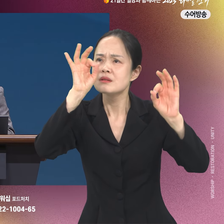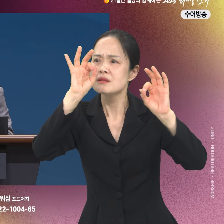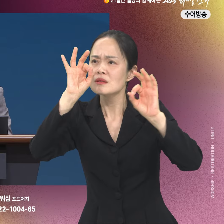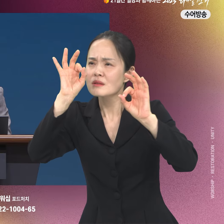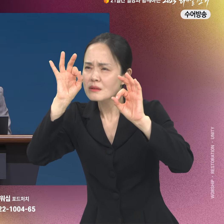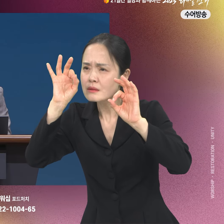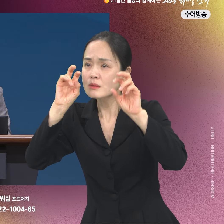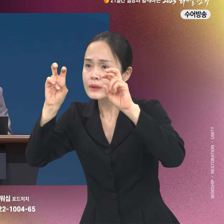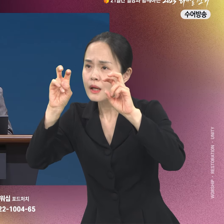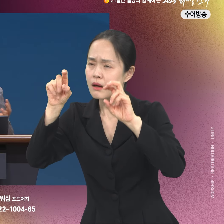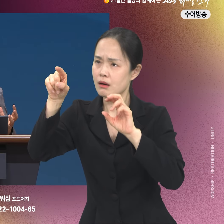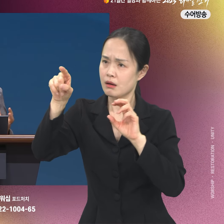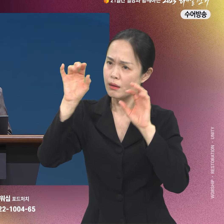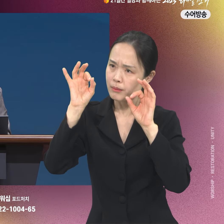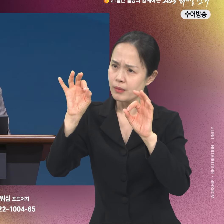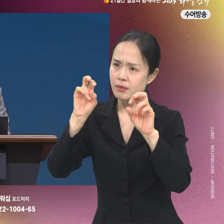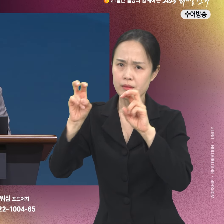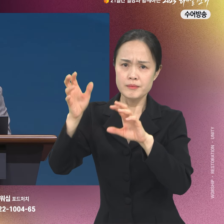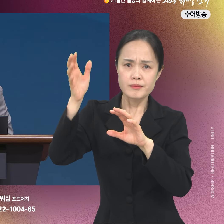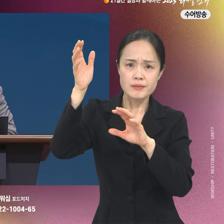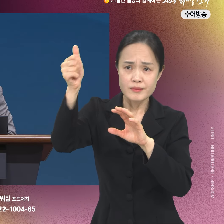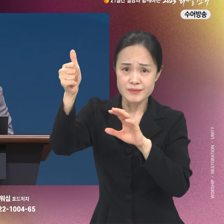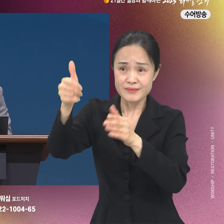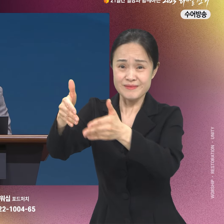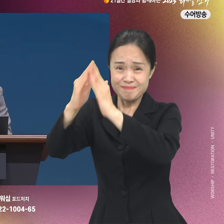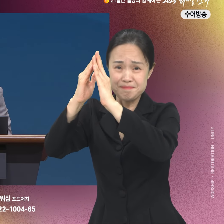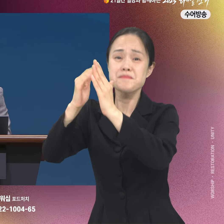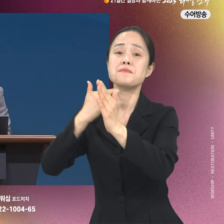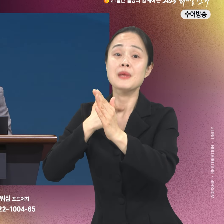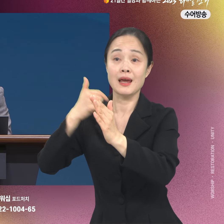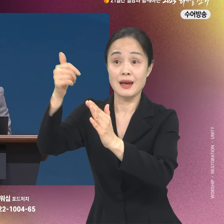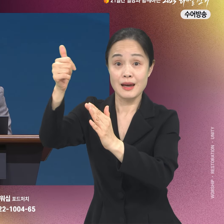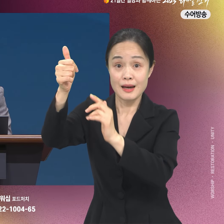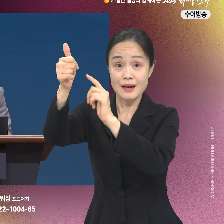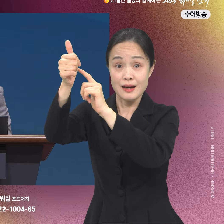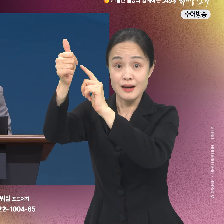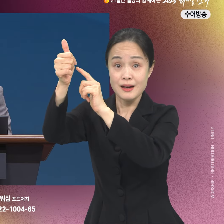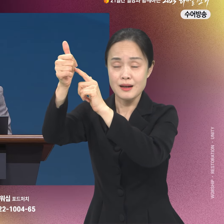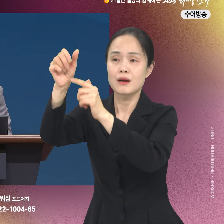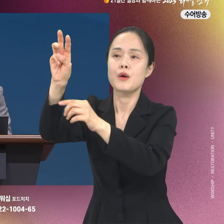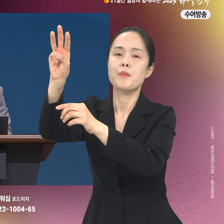두 형제가. 그런데 지금은 감리교도들이 운영을 하고 있고,